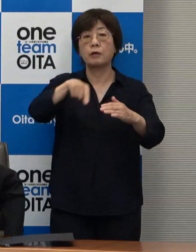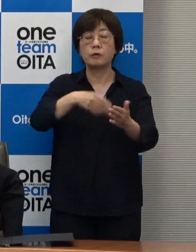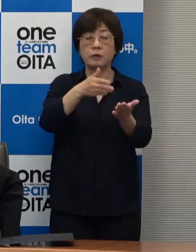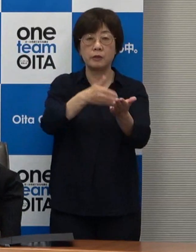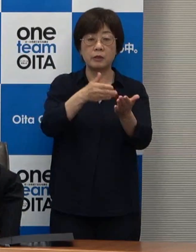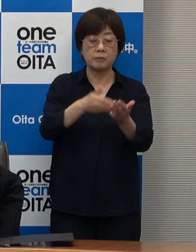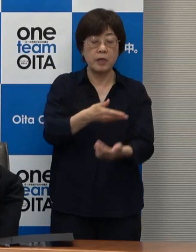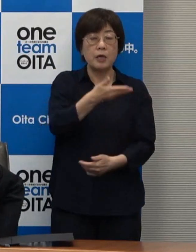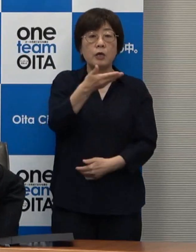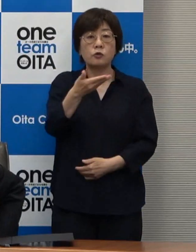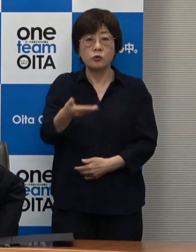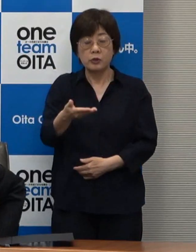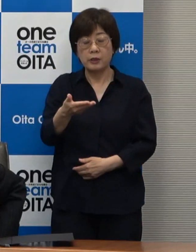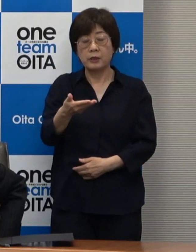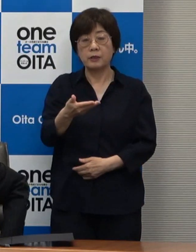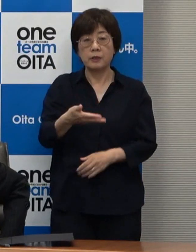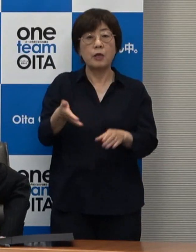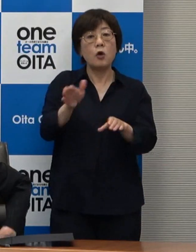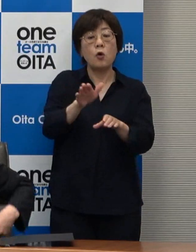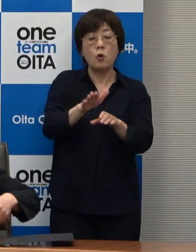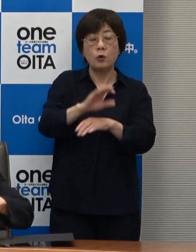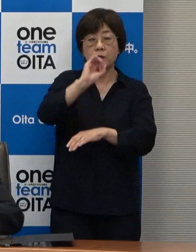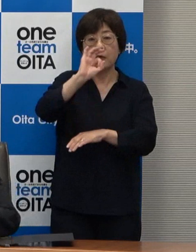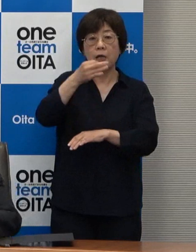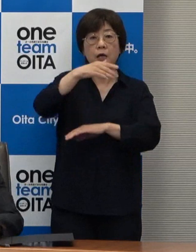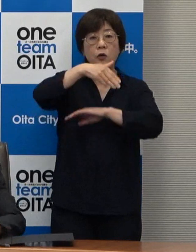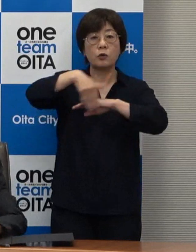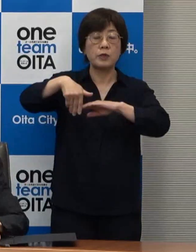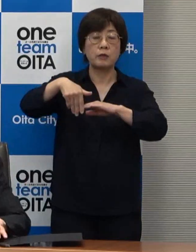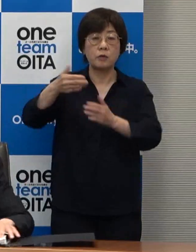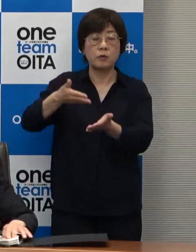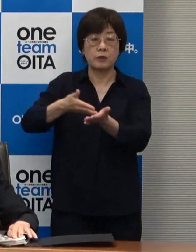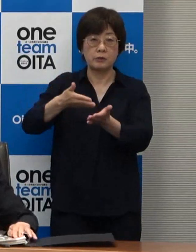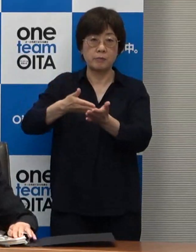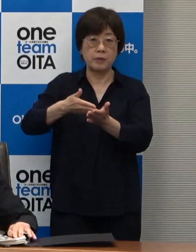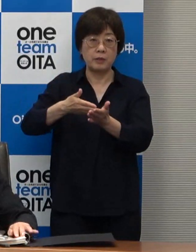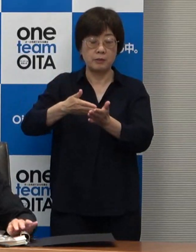後補正予算ということにしたいと思います。